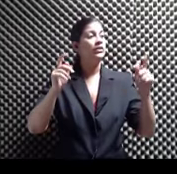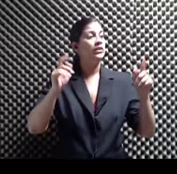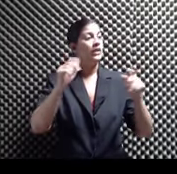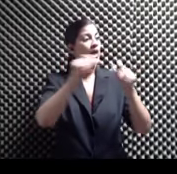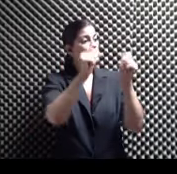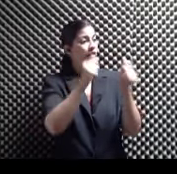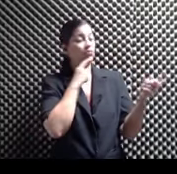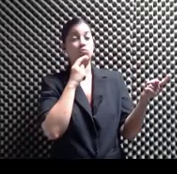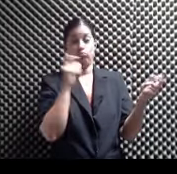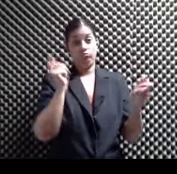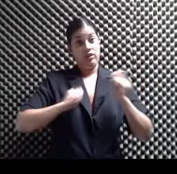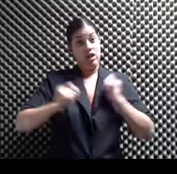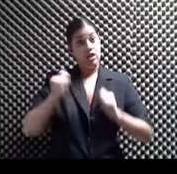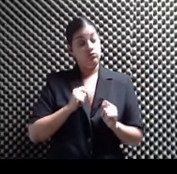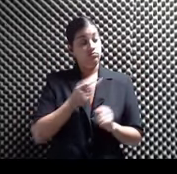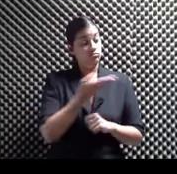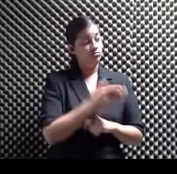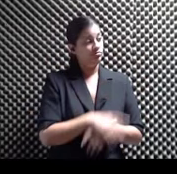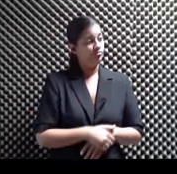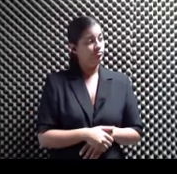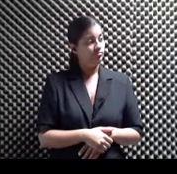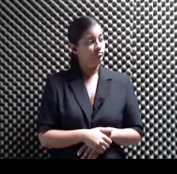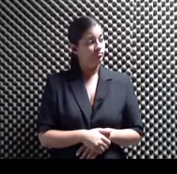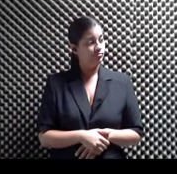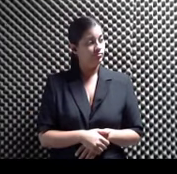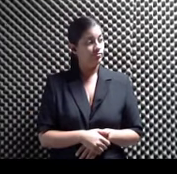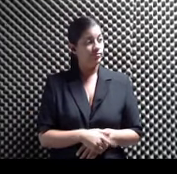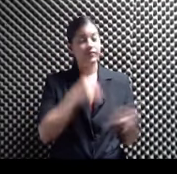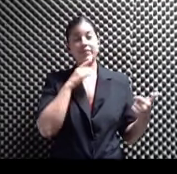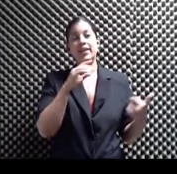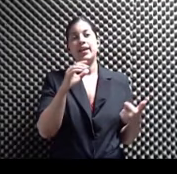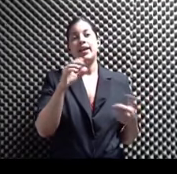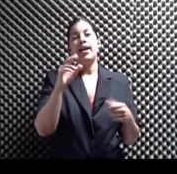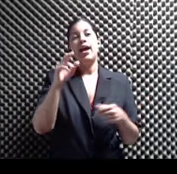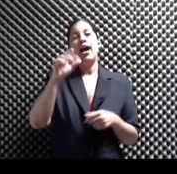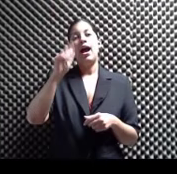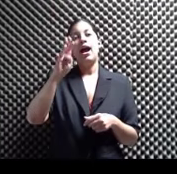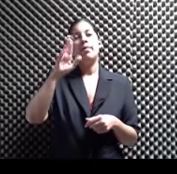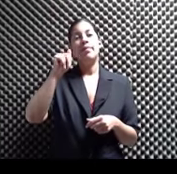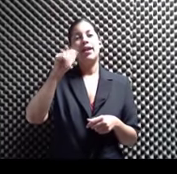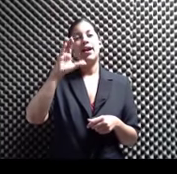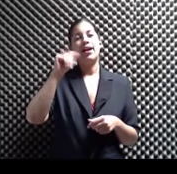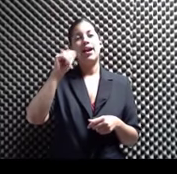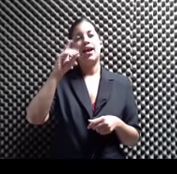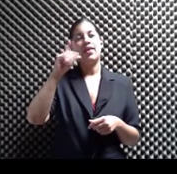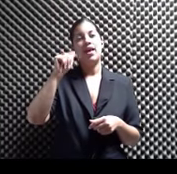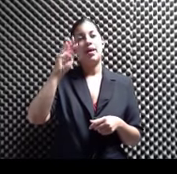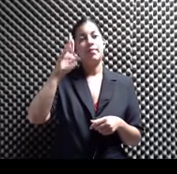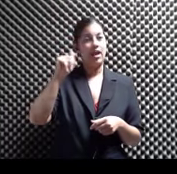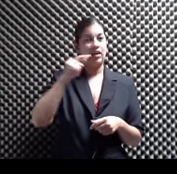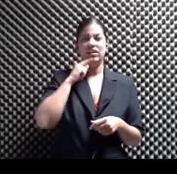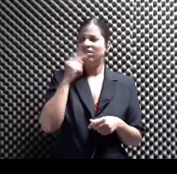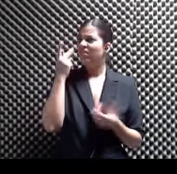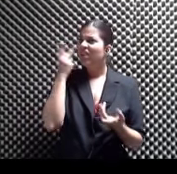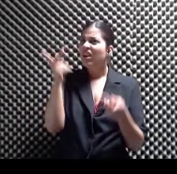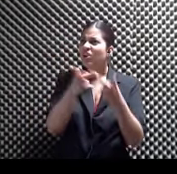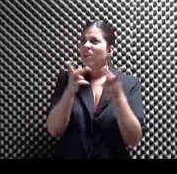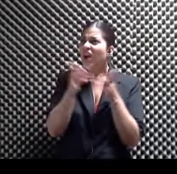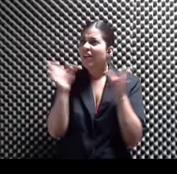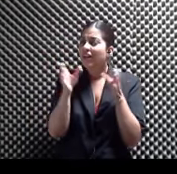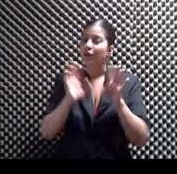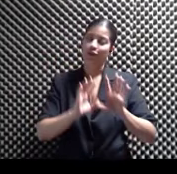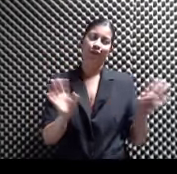¿verdad?, es una obra de teatro. No, y es interesante también porque Abracadabra, o sea, tú dices, ay, el sitio es como pequeño. No, hombre, no.